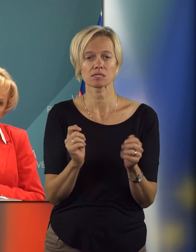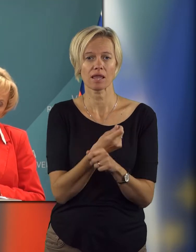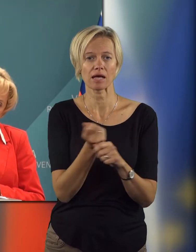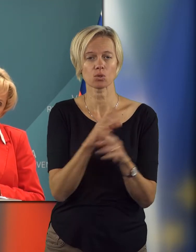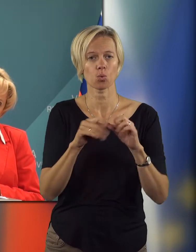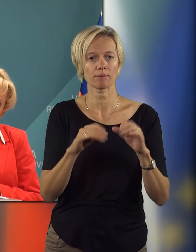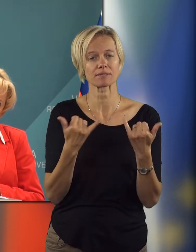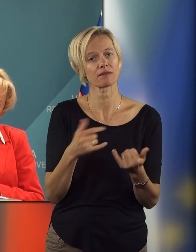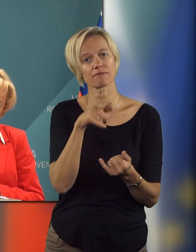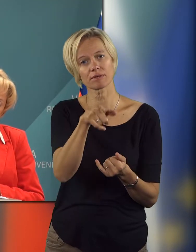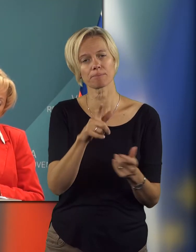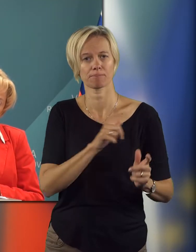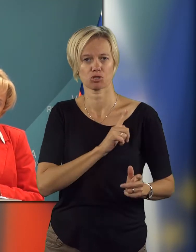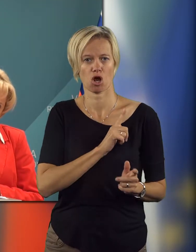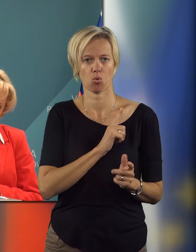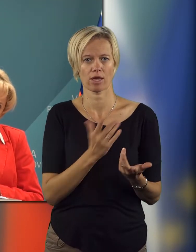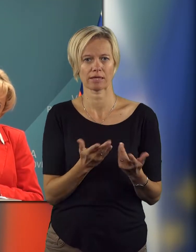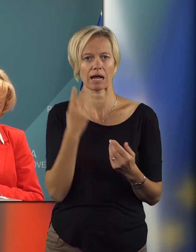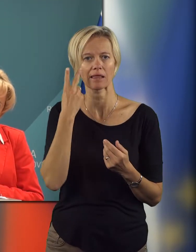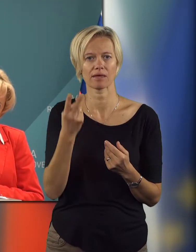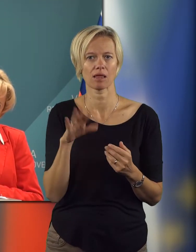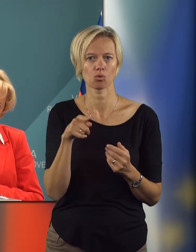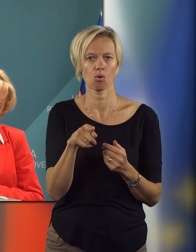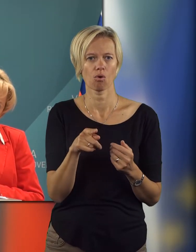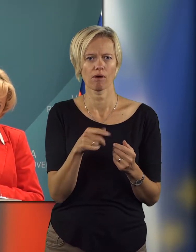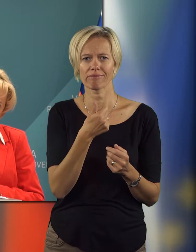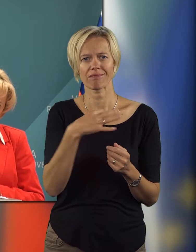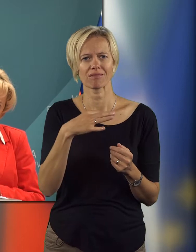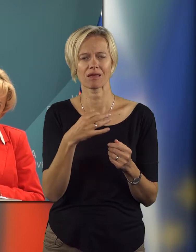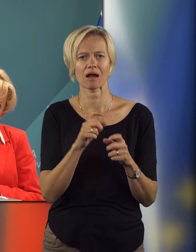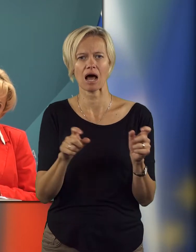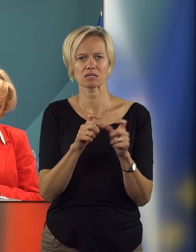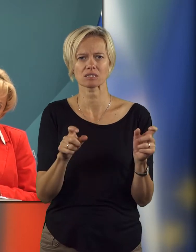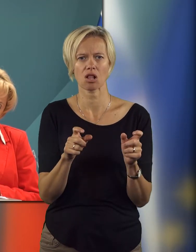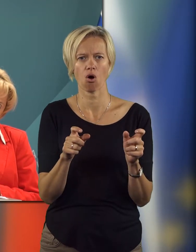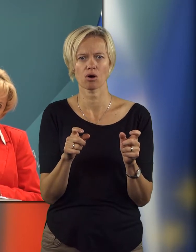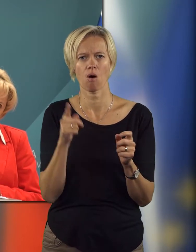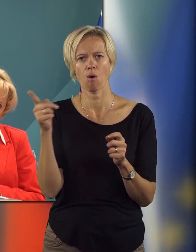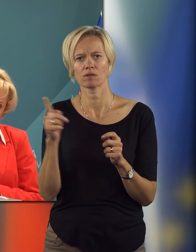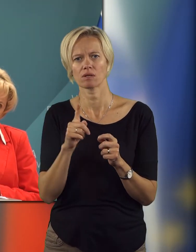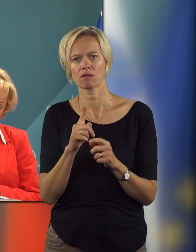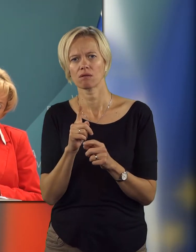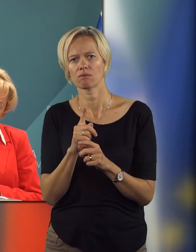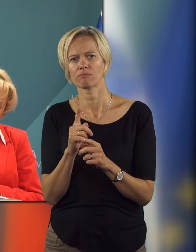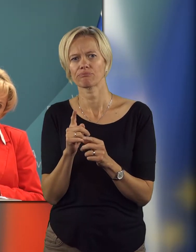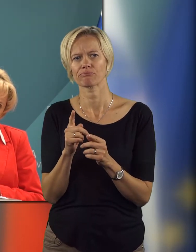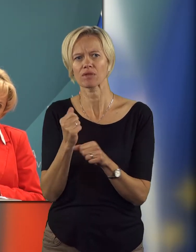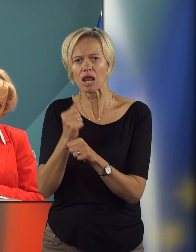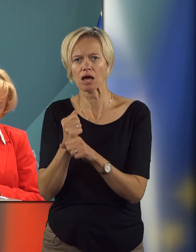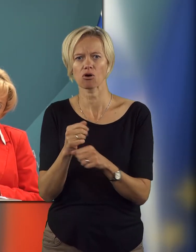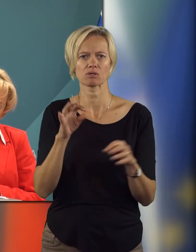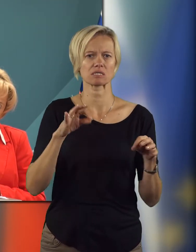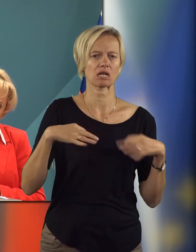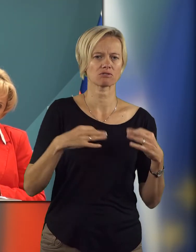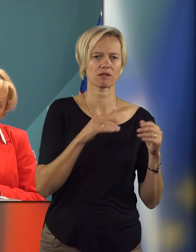sanacijske ukrepe zdaj pričakujete, glede na to, da je edini razlog, da se pač oni delajo, pa zdravstvena blagajna